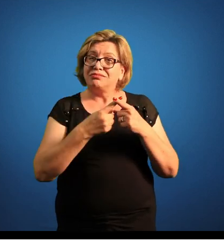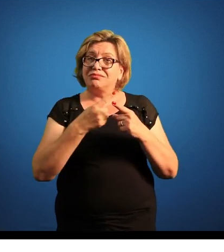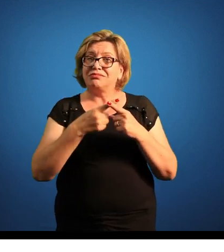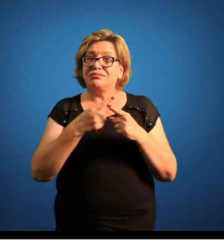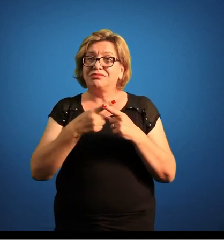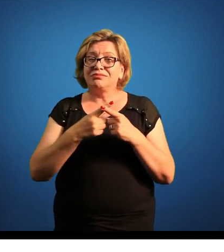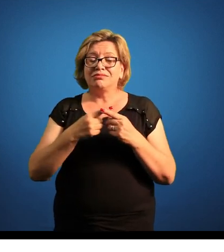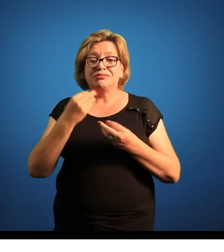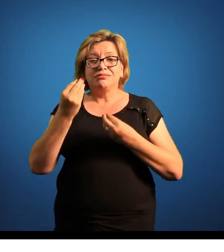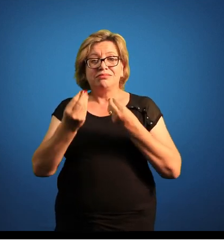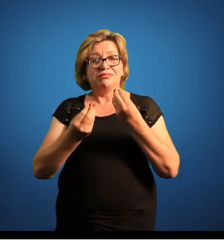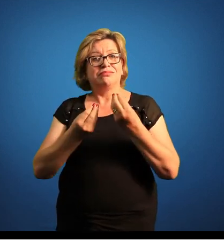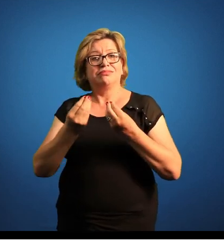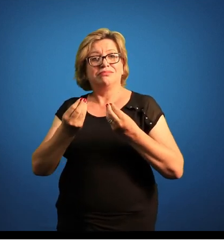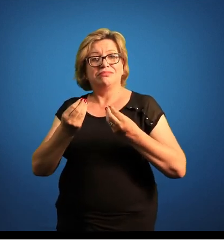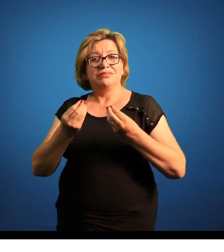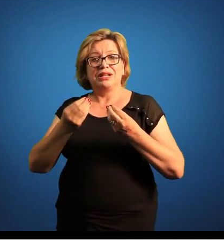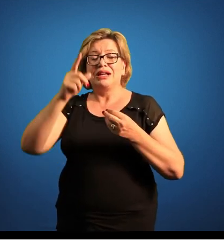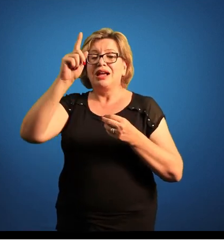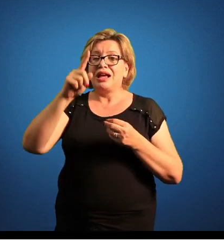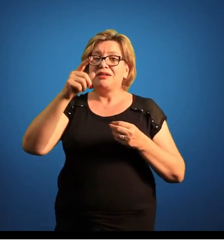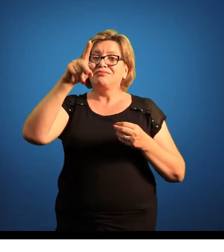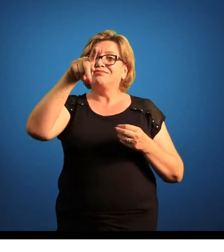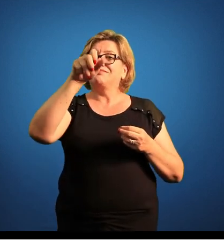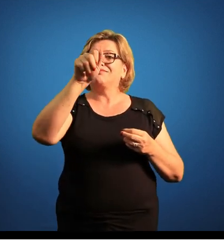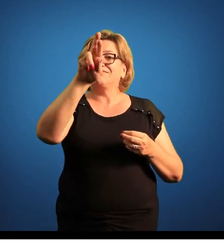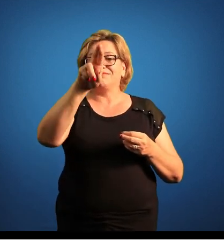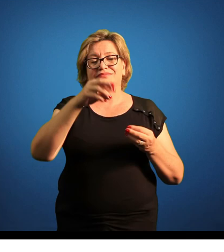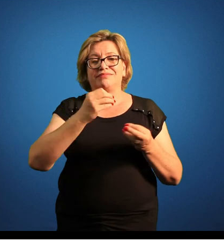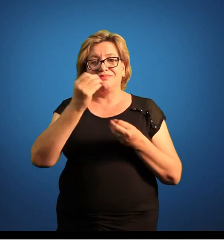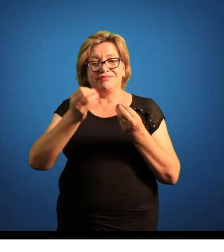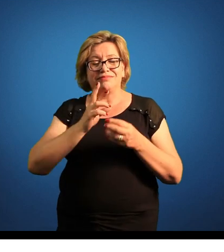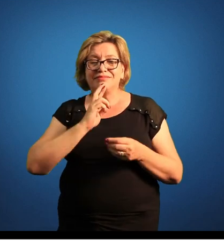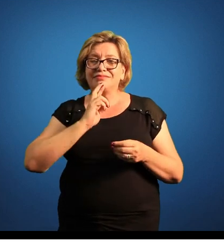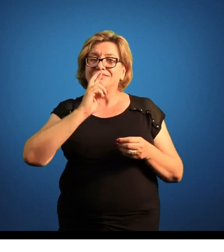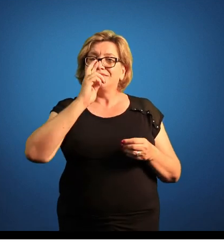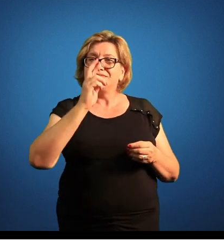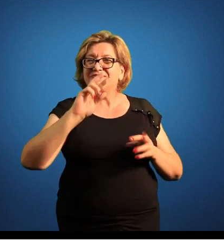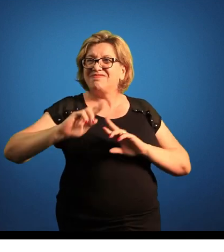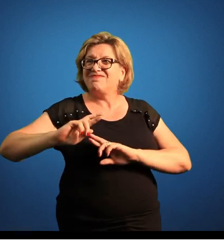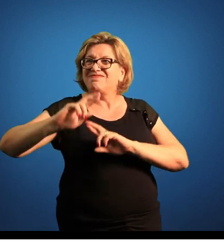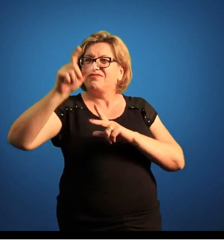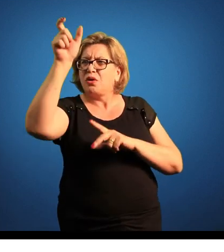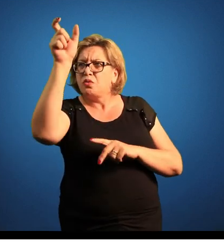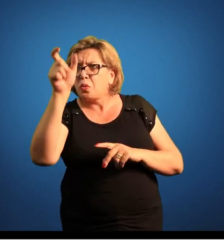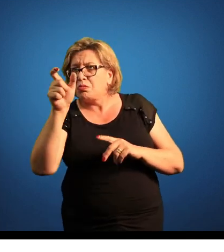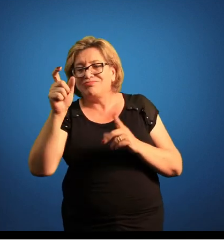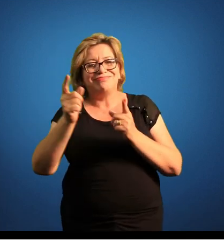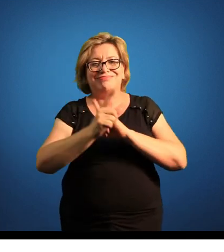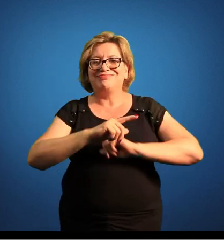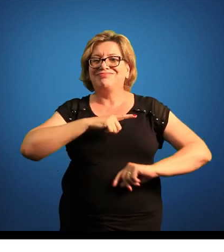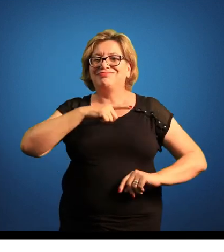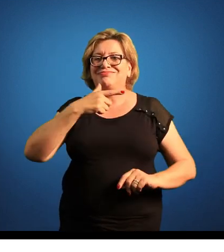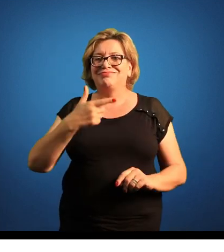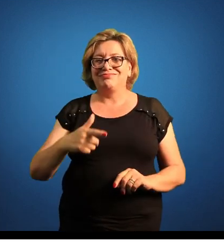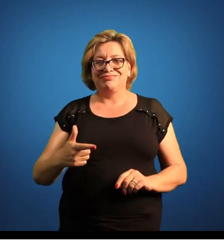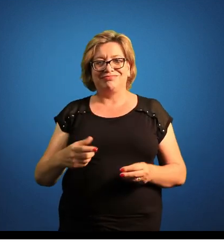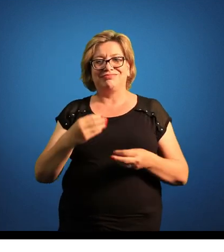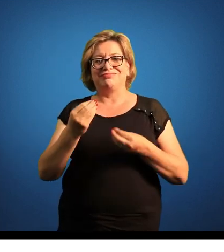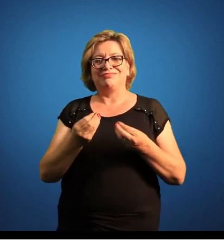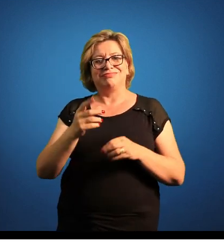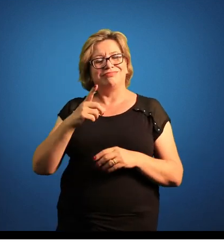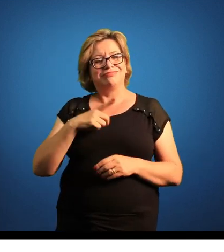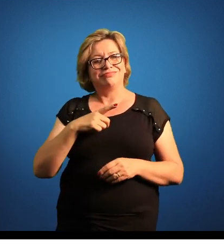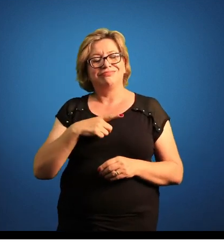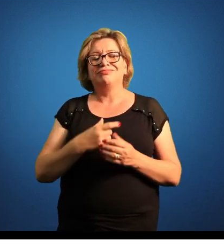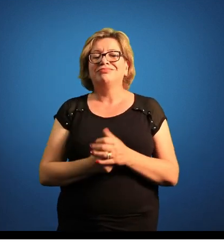geralmente, quando o conjunto de dados é par. Você vai ter uma resposta, um valor, que pode não figurar na série de